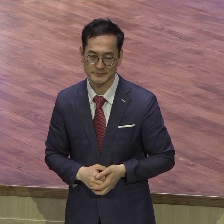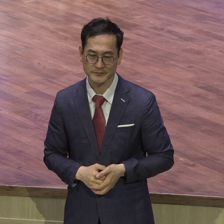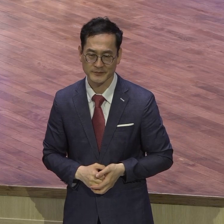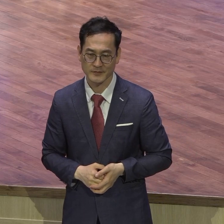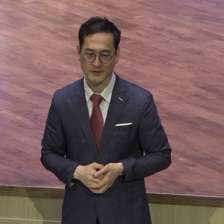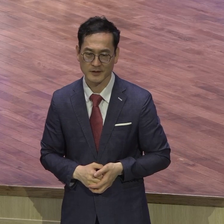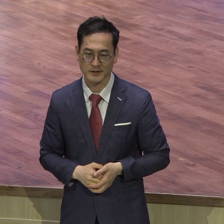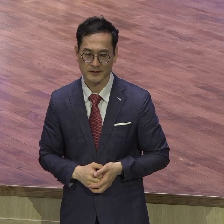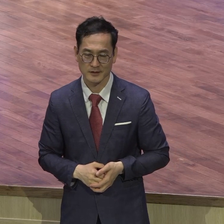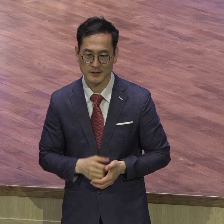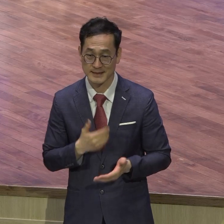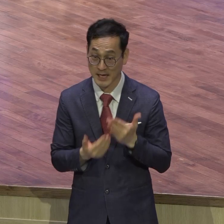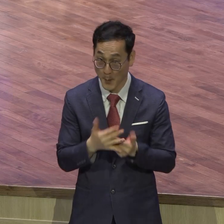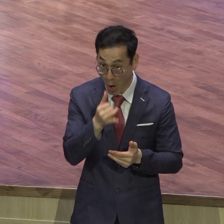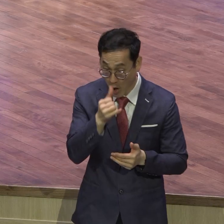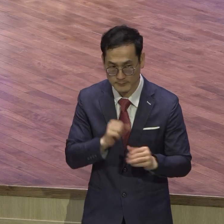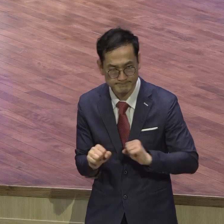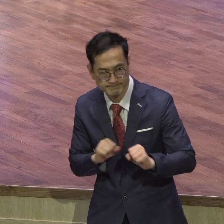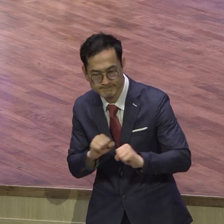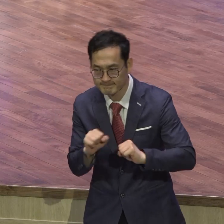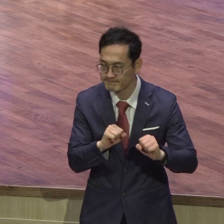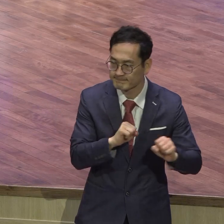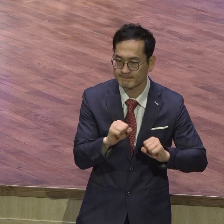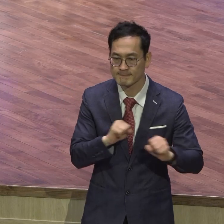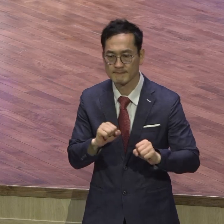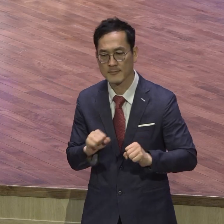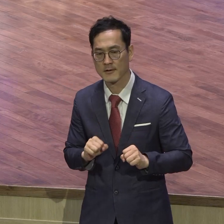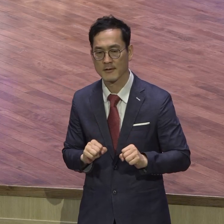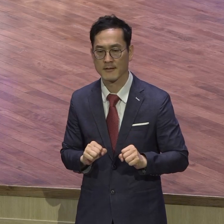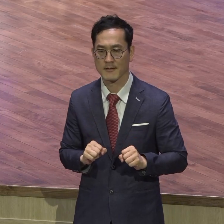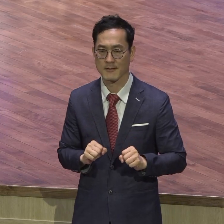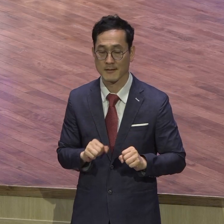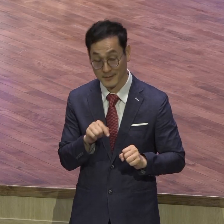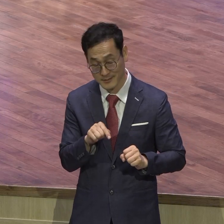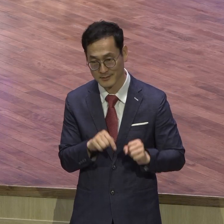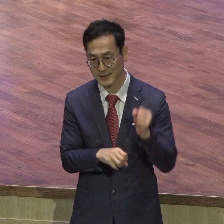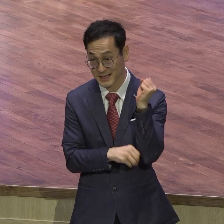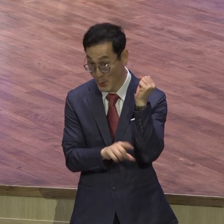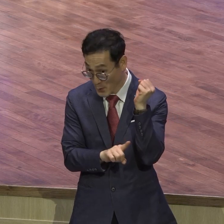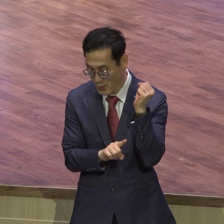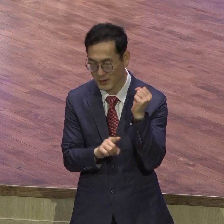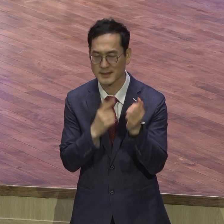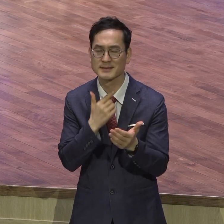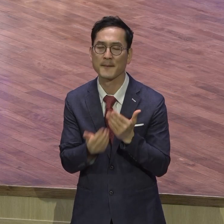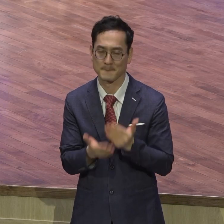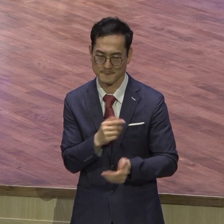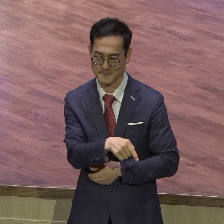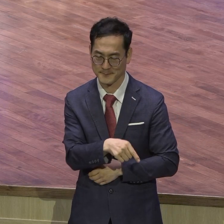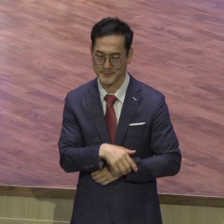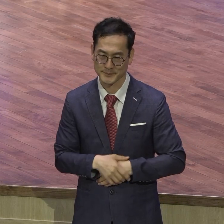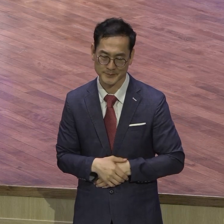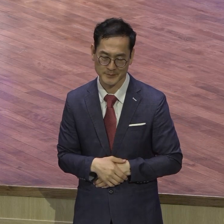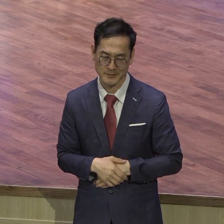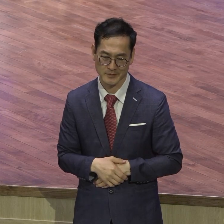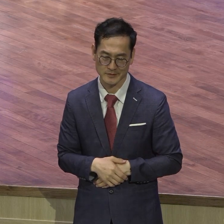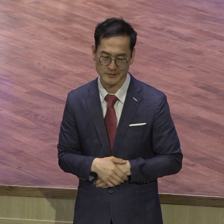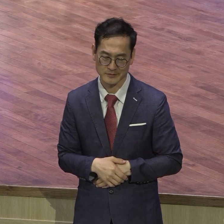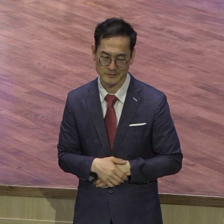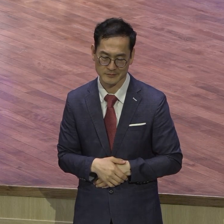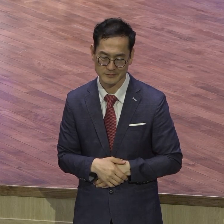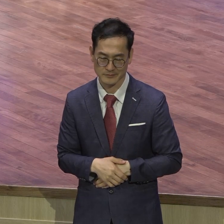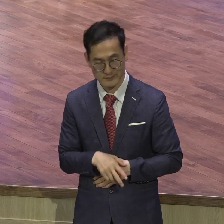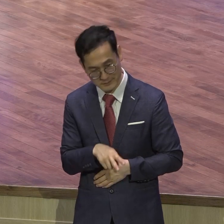생동감이 넘치는 사람을 살 수 있는 바탕이 뭐냐 처음이에요 그러니까 저